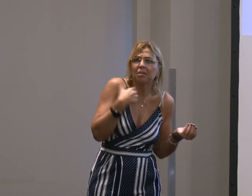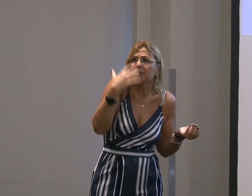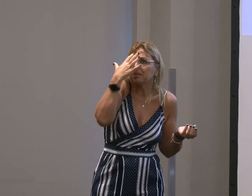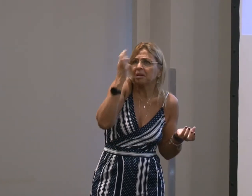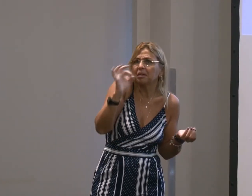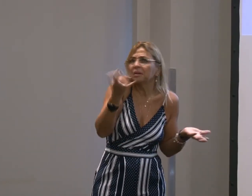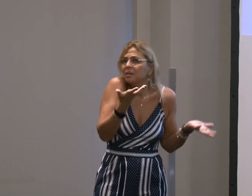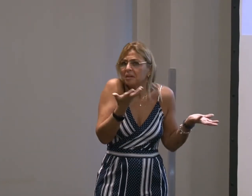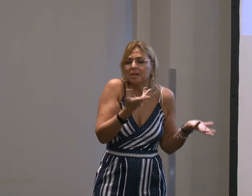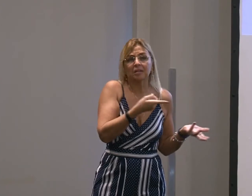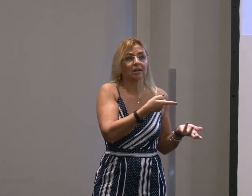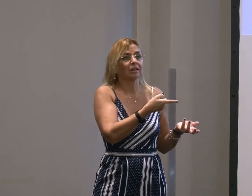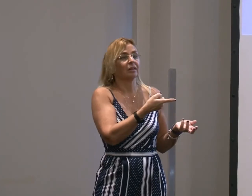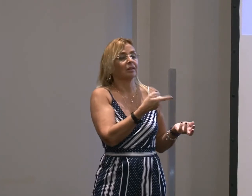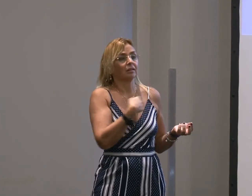tinha um colesterol alto.